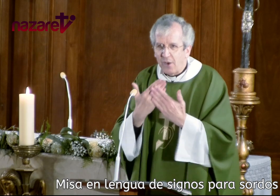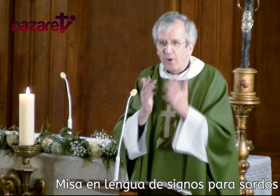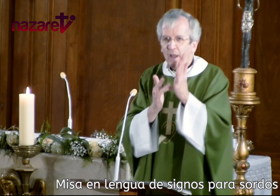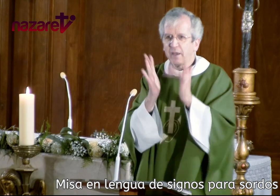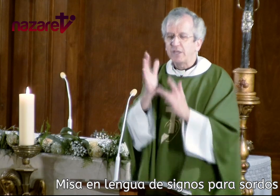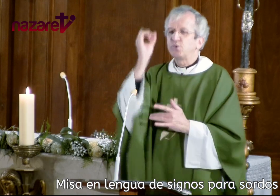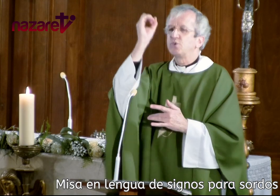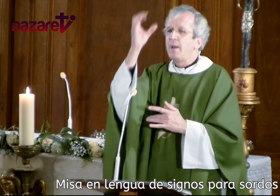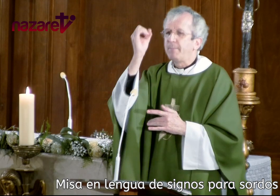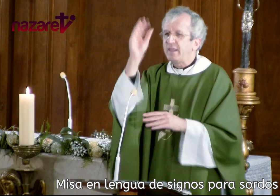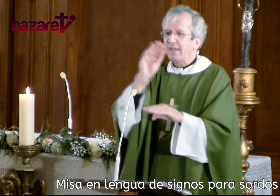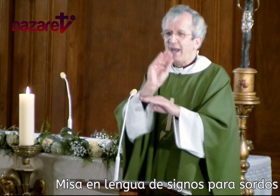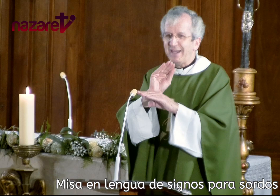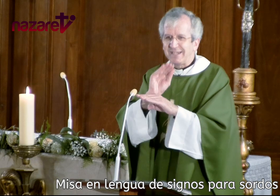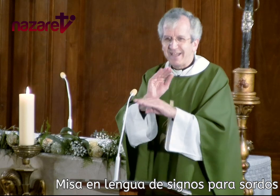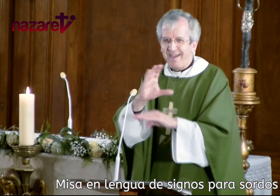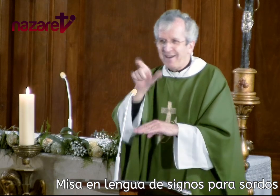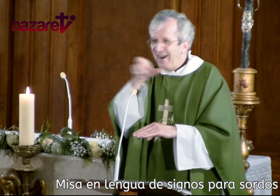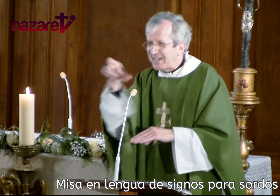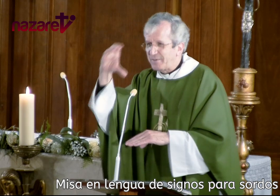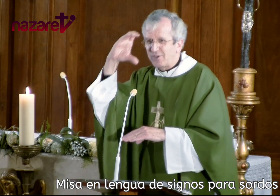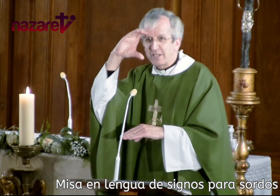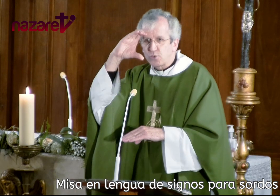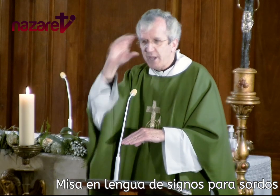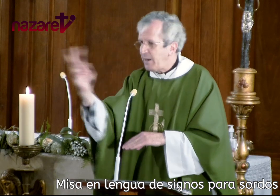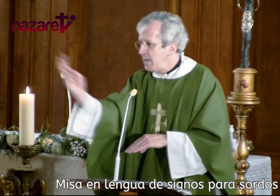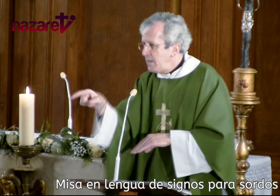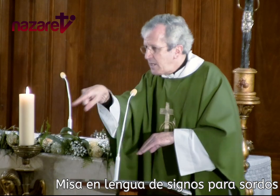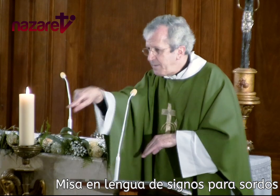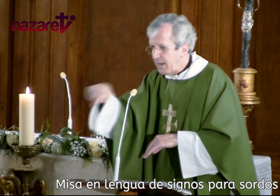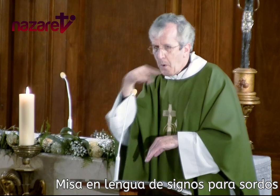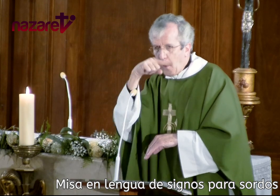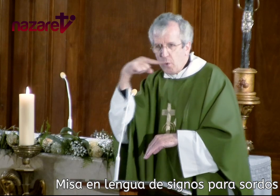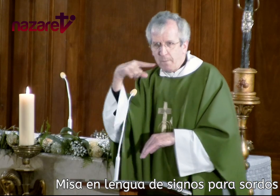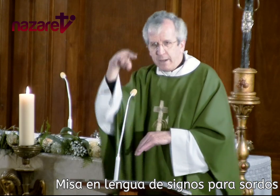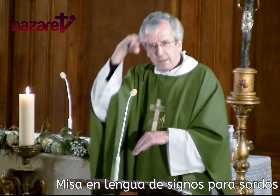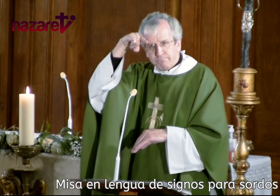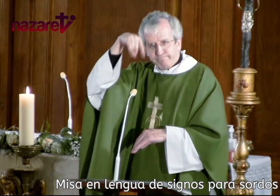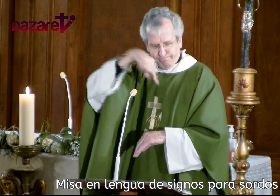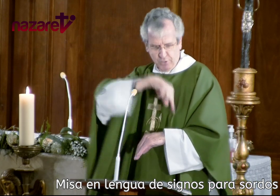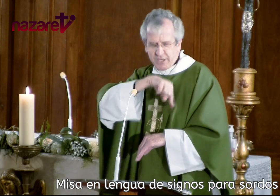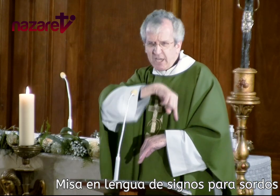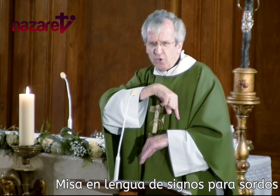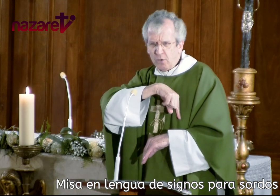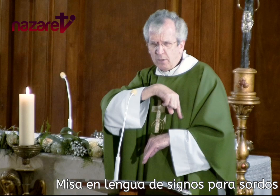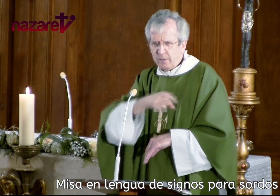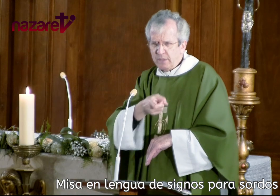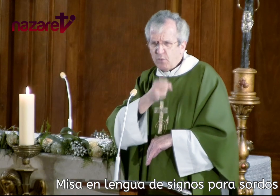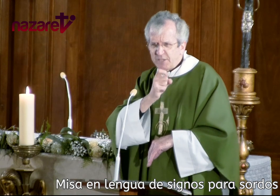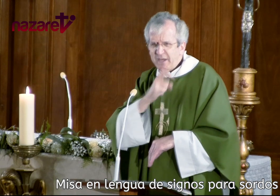jesús predicar enseñar las personas que escucharán y viene un hombre poseído de un espíritu